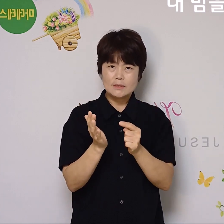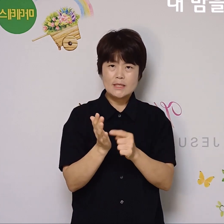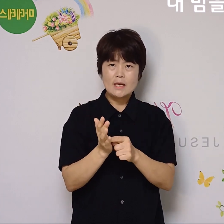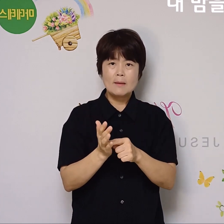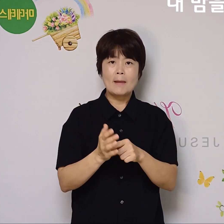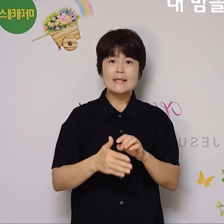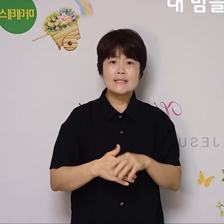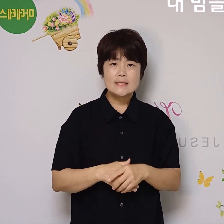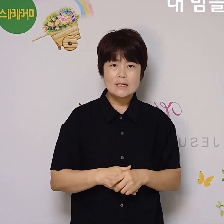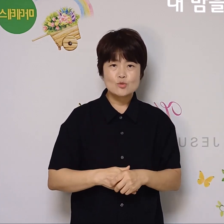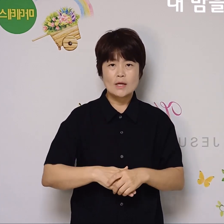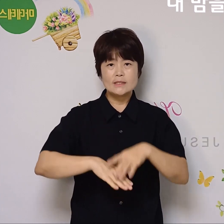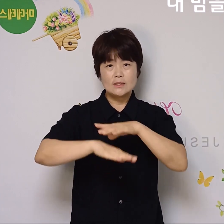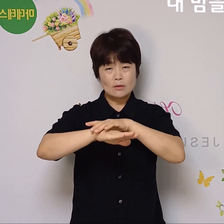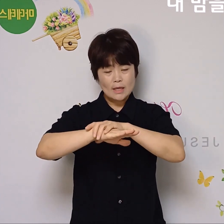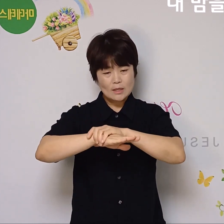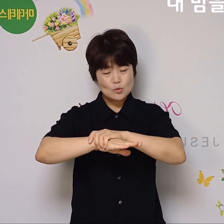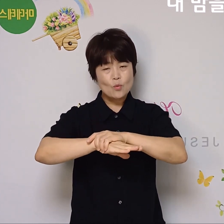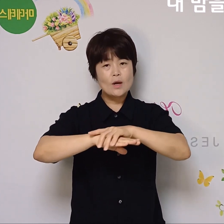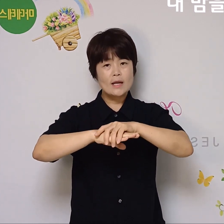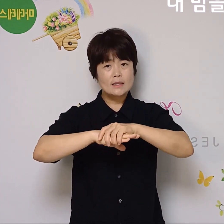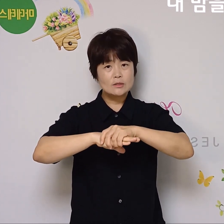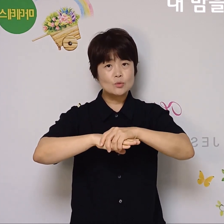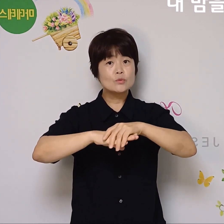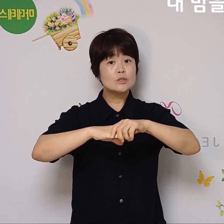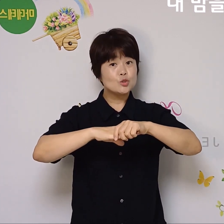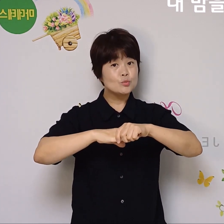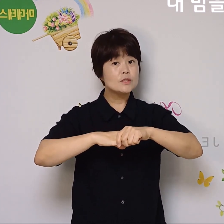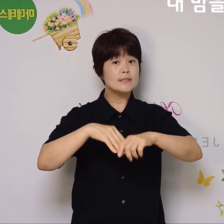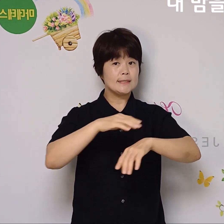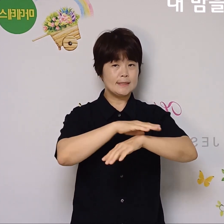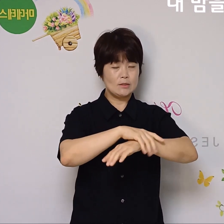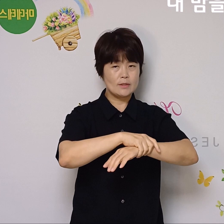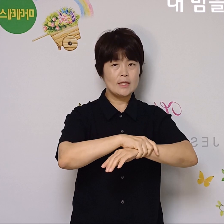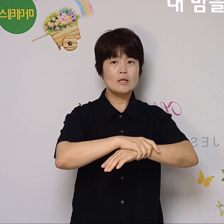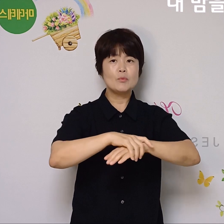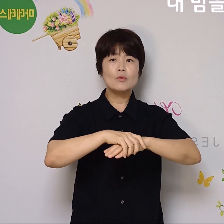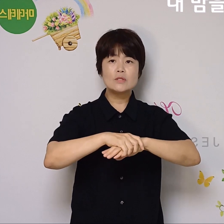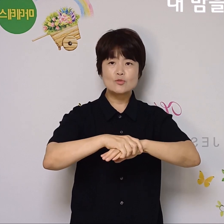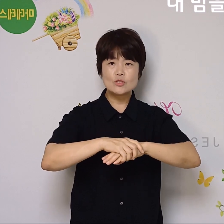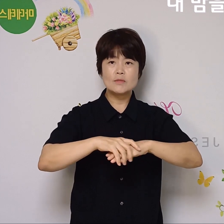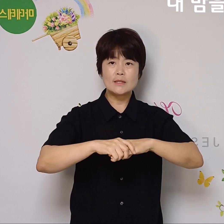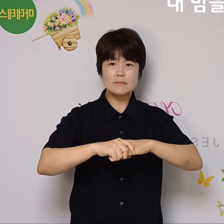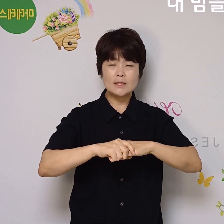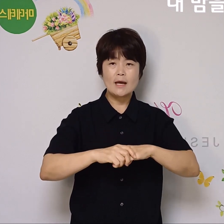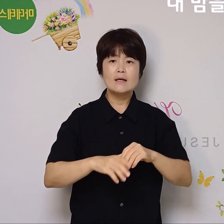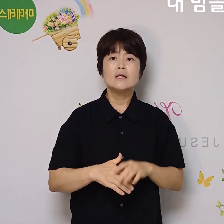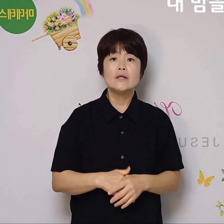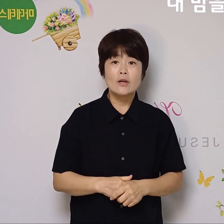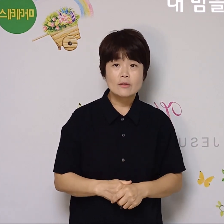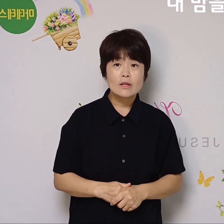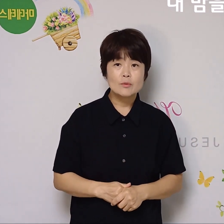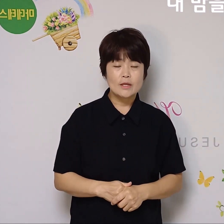마음을 만지다 수하는 이렇게 손을 주무르듯이 이렇게 표현해 주시면 됩니다. 연결해